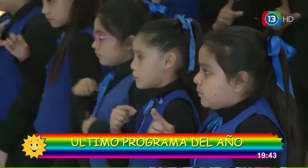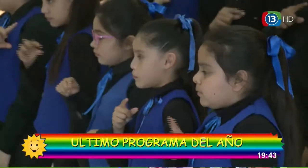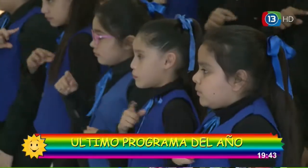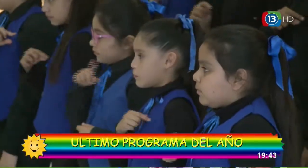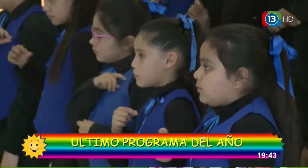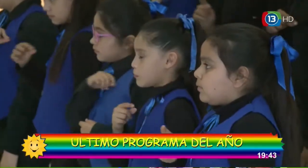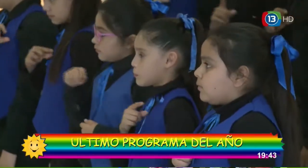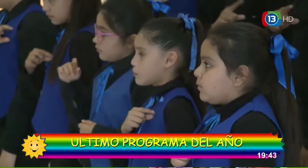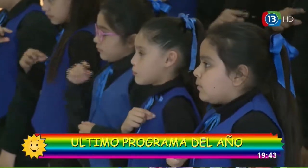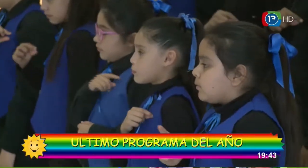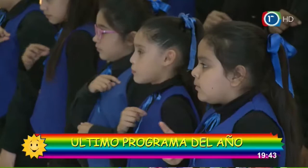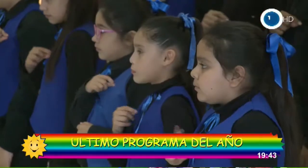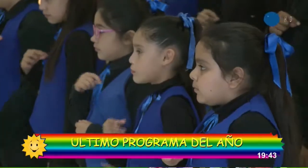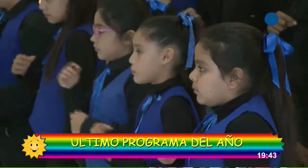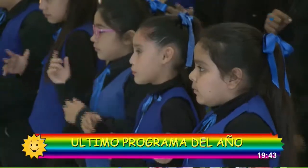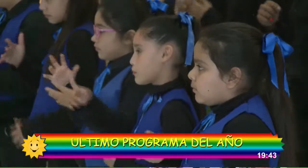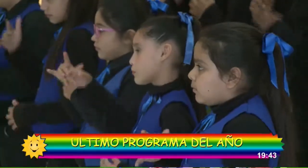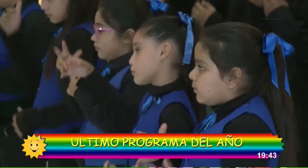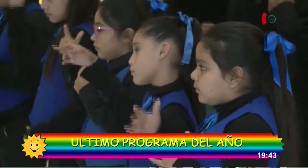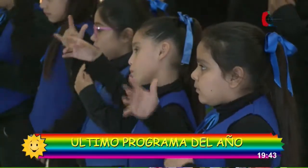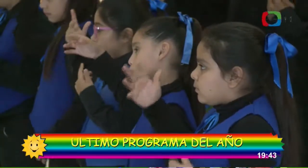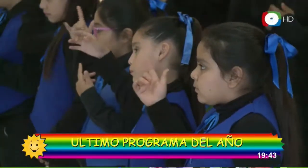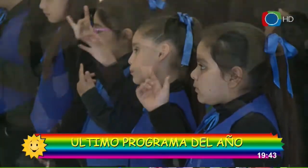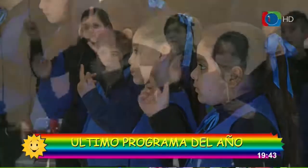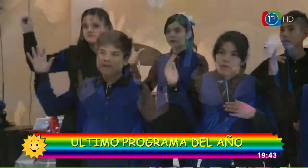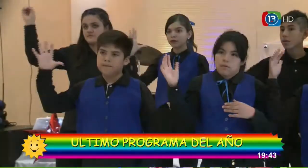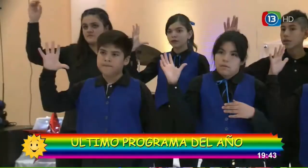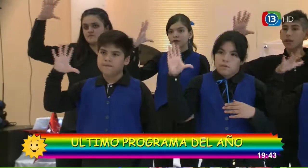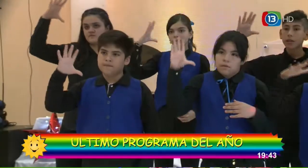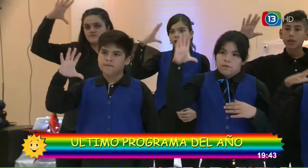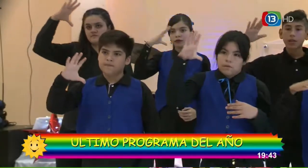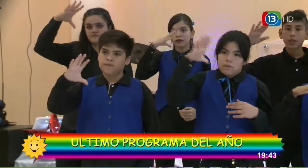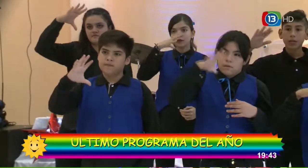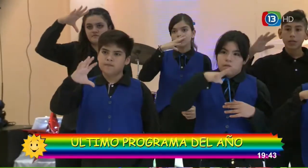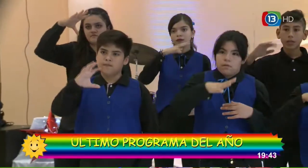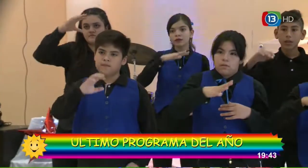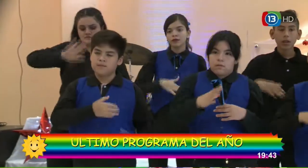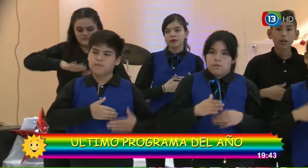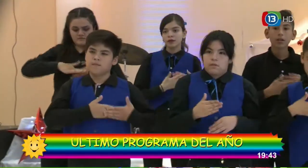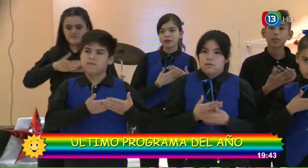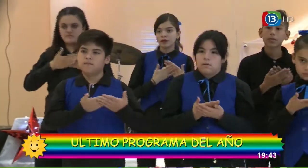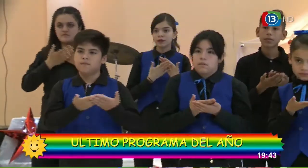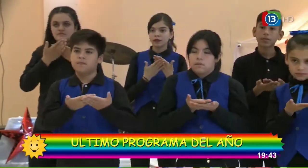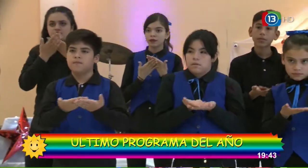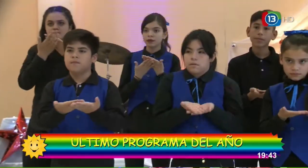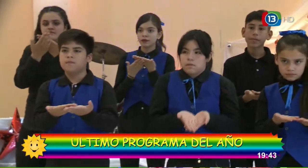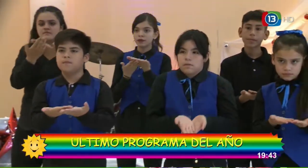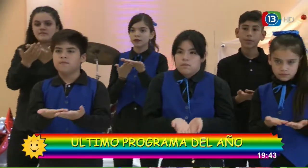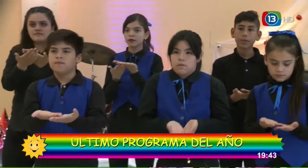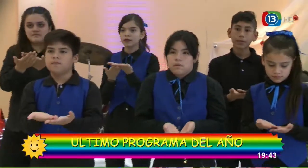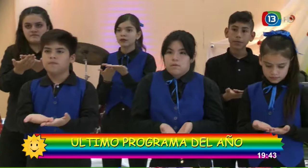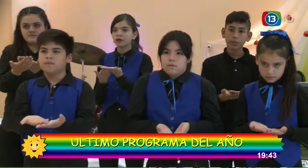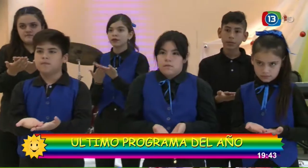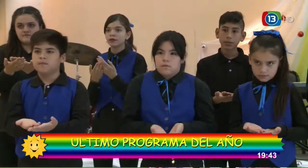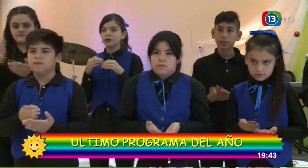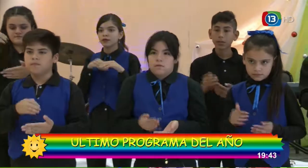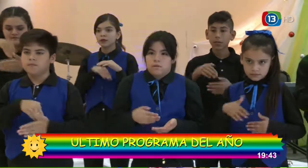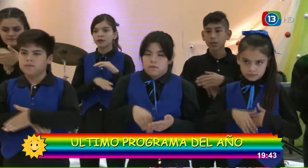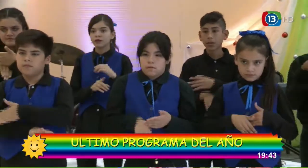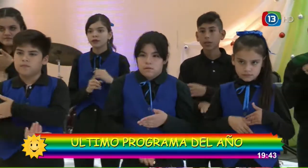Brilla la luz del amor, dentro de